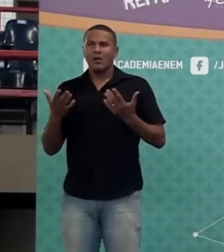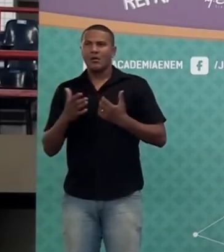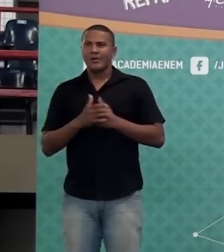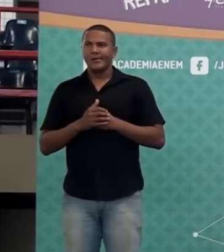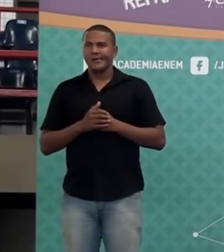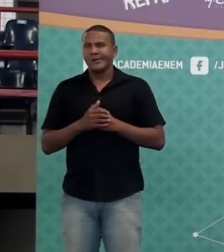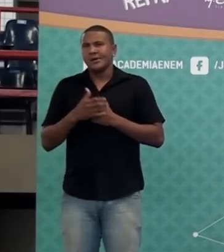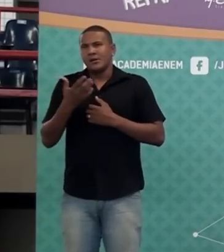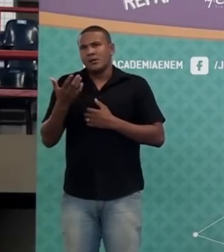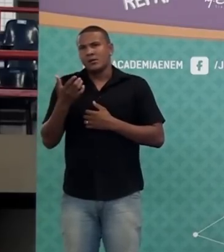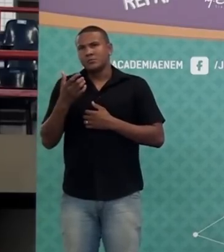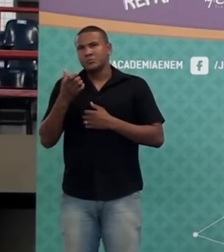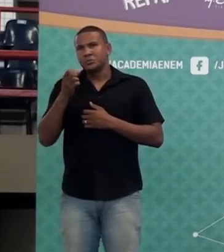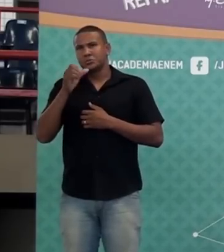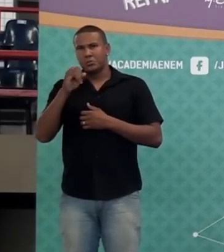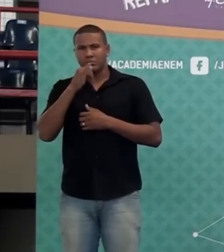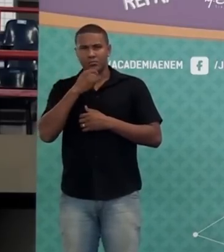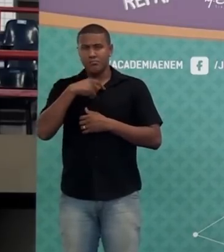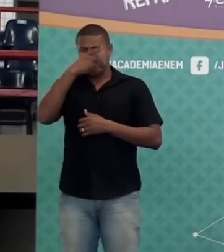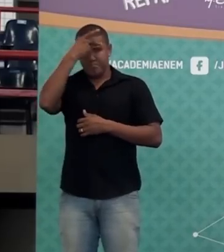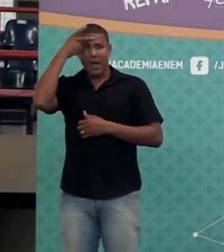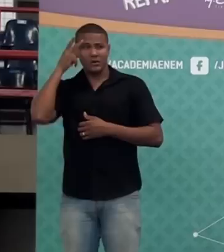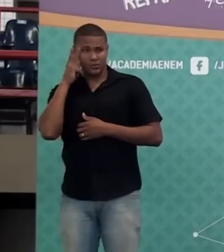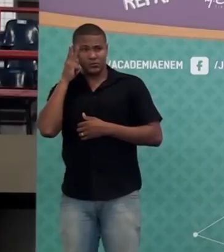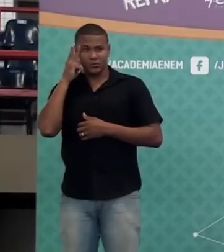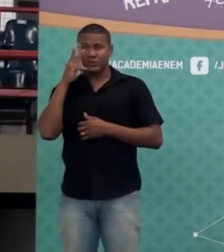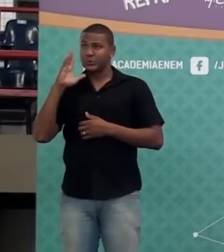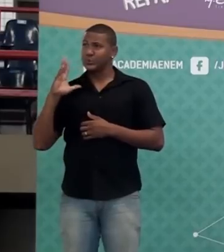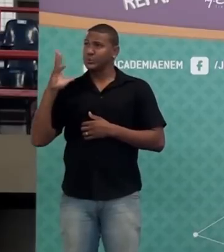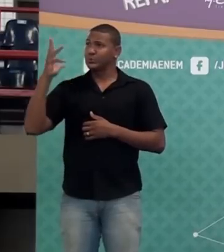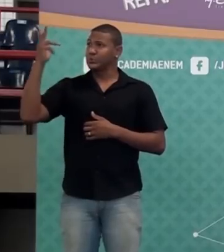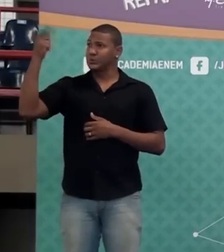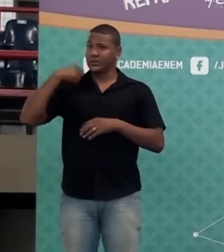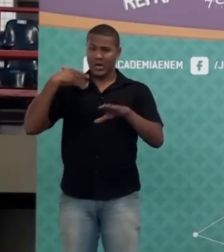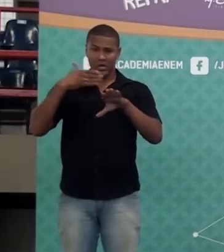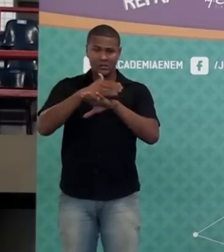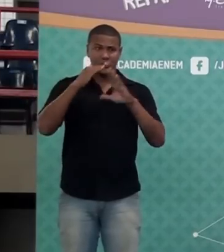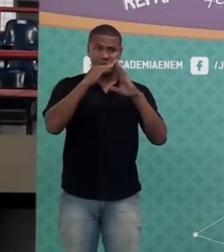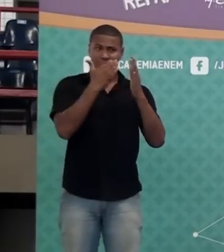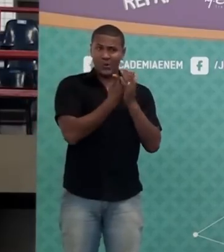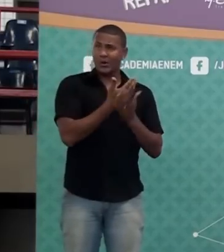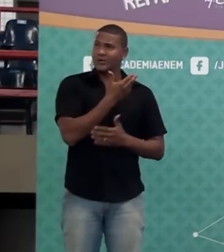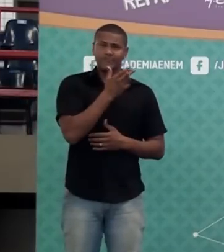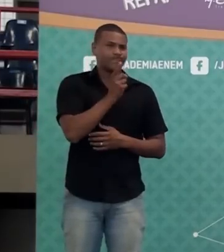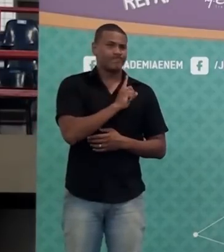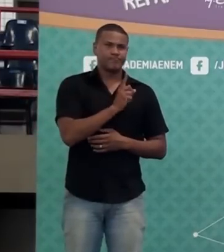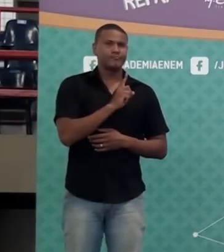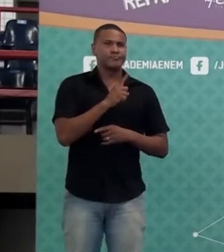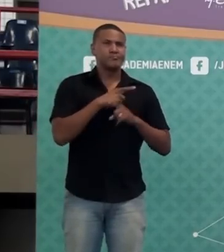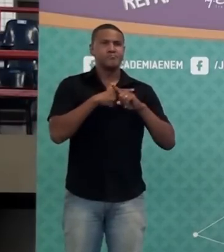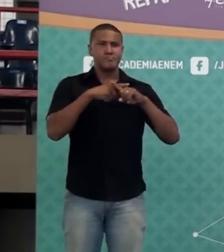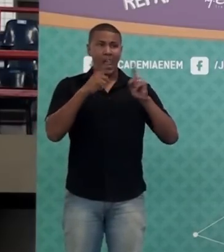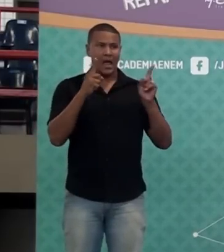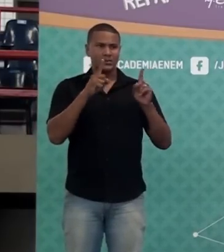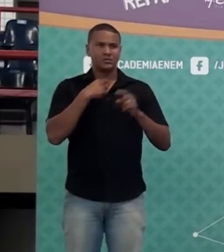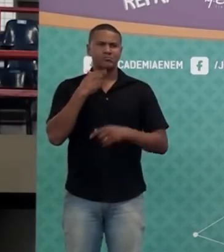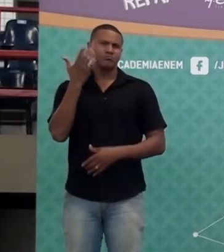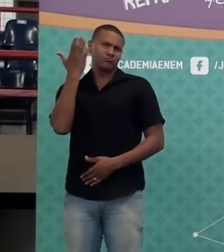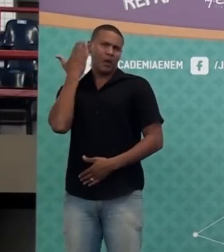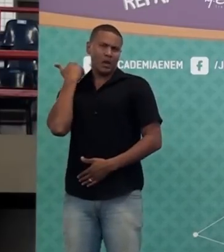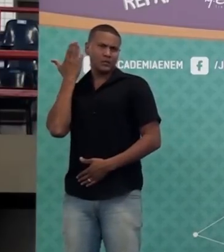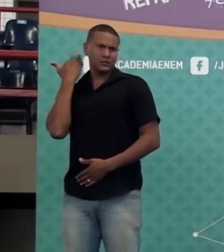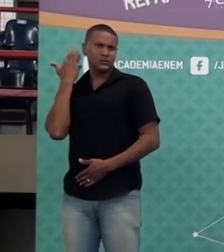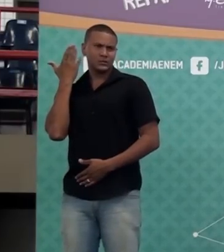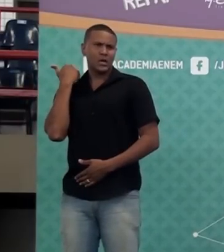apesar de nem todas as pessoas terem acesso à escola, há pelo menos 3 décadas, no Brasil